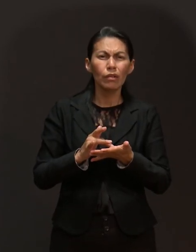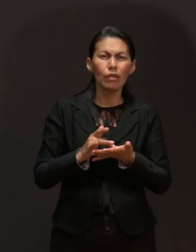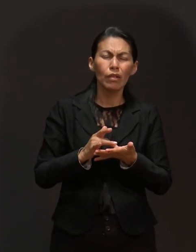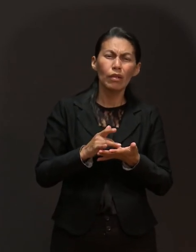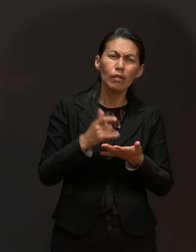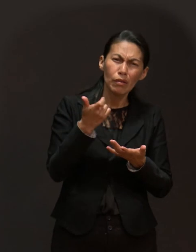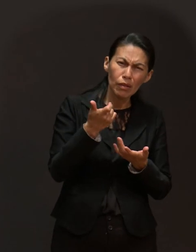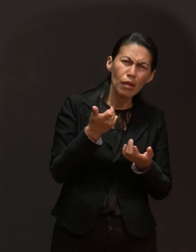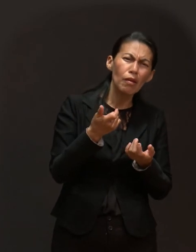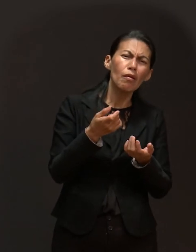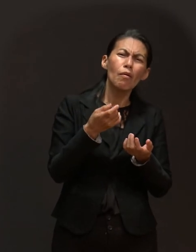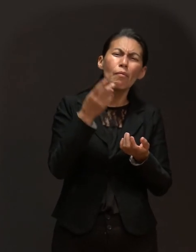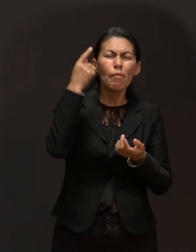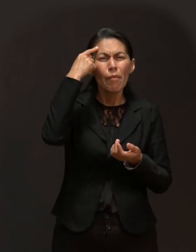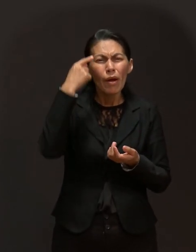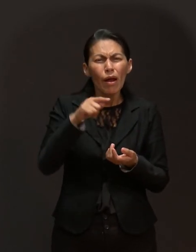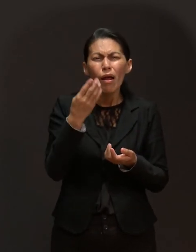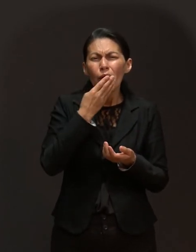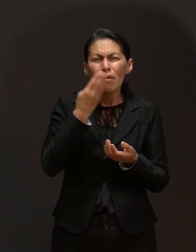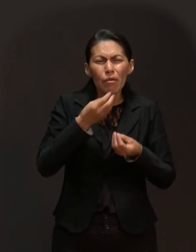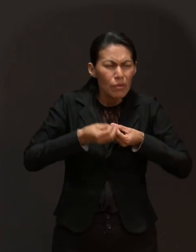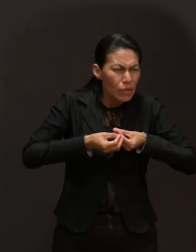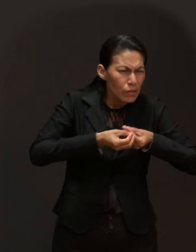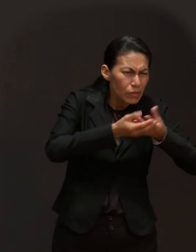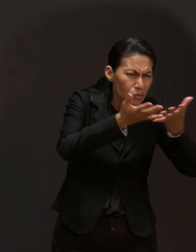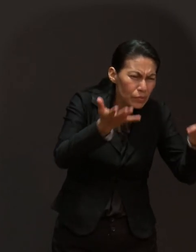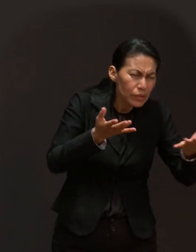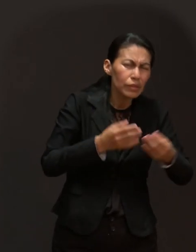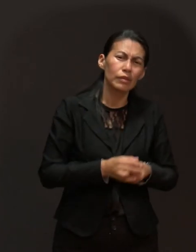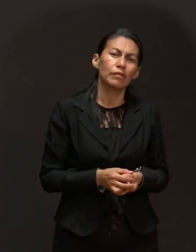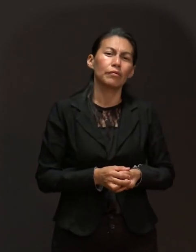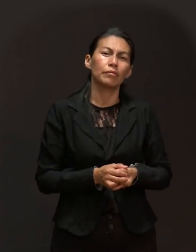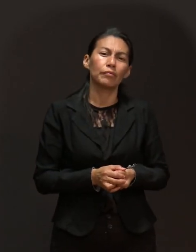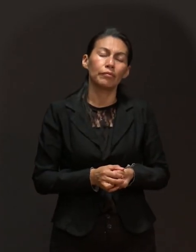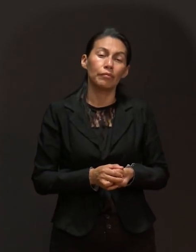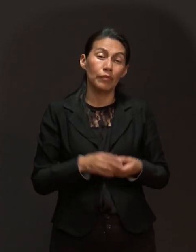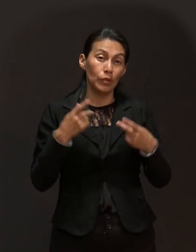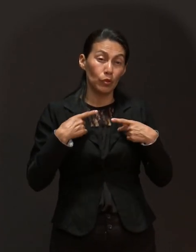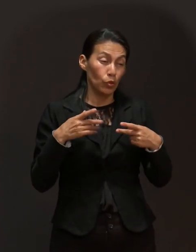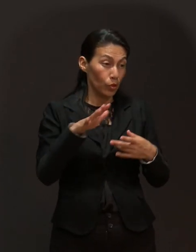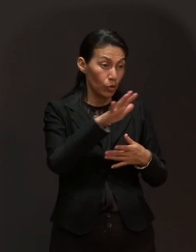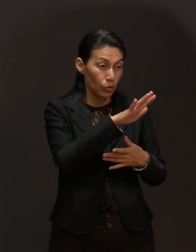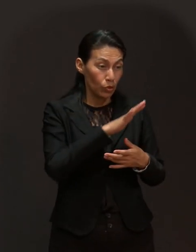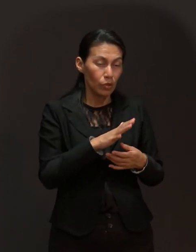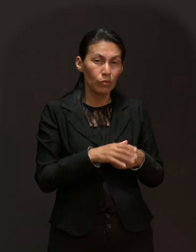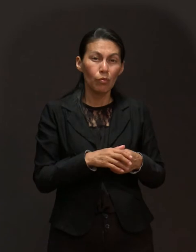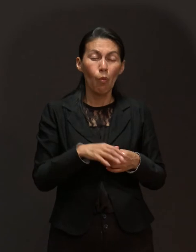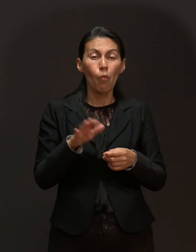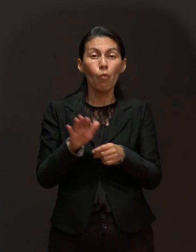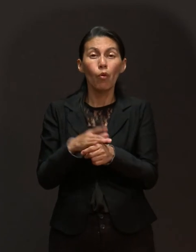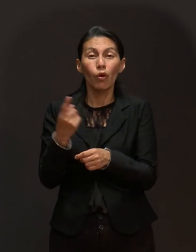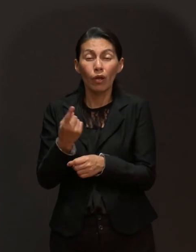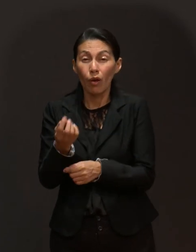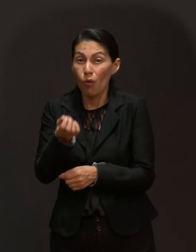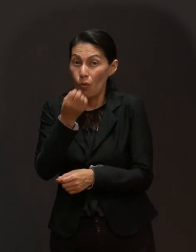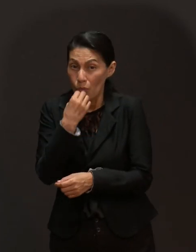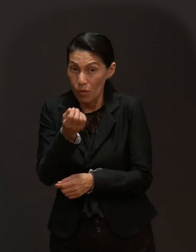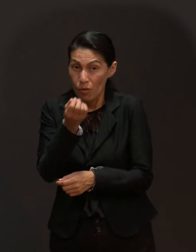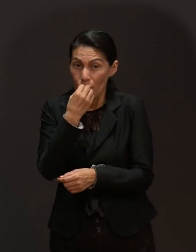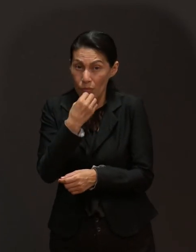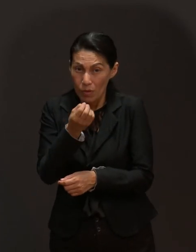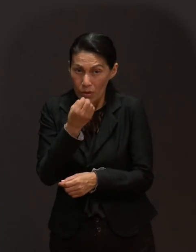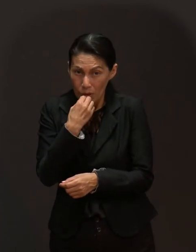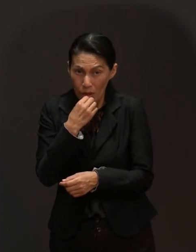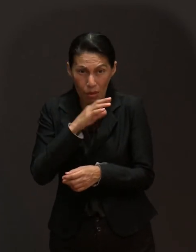Compartiendo Biblias en ucraniano Para el pueblo ucraniano Porque no solo de pan